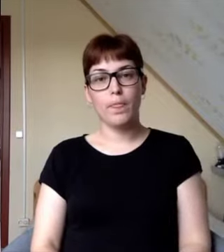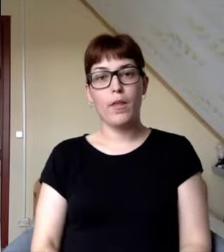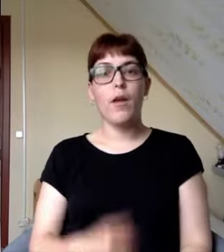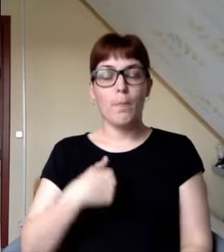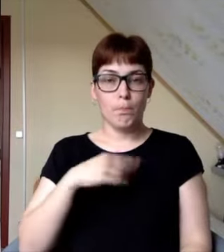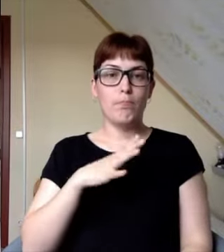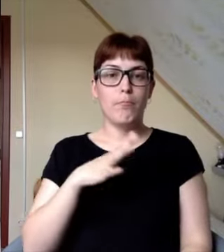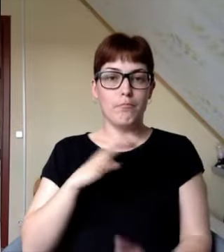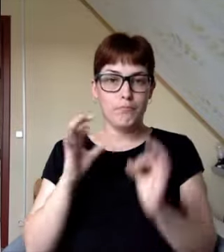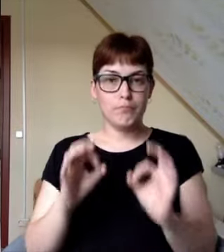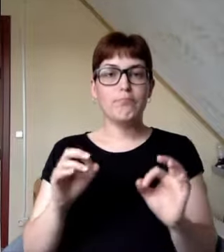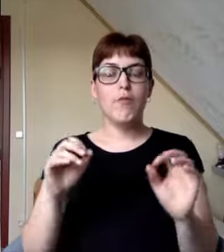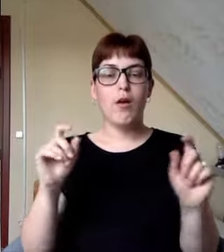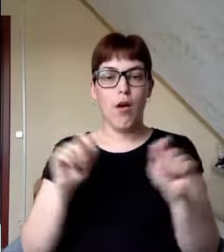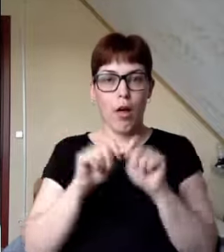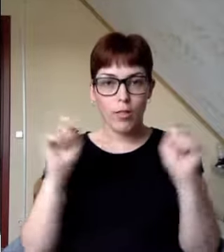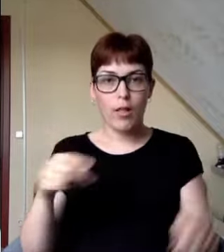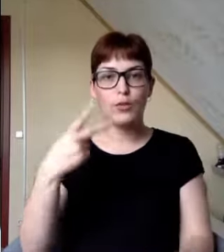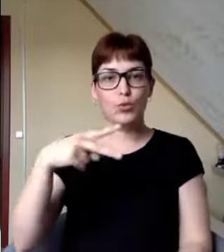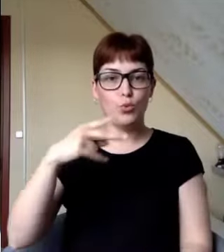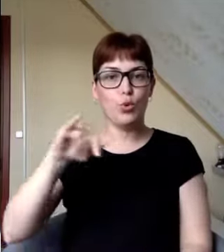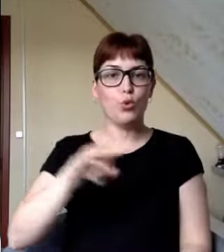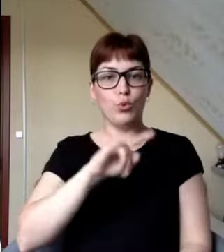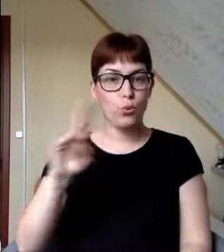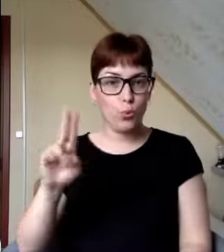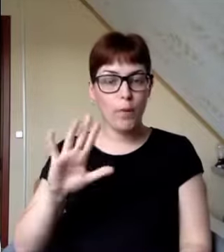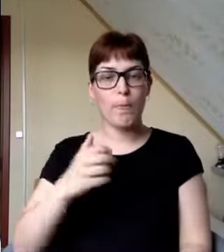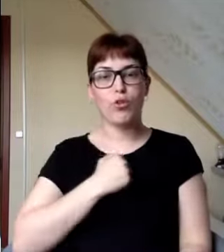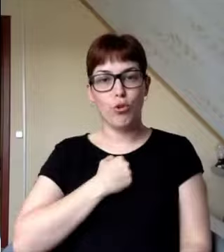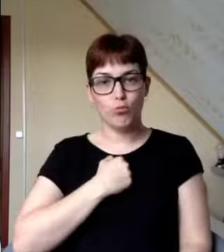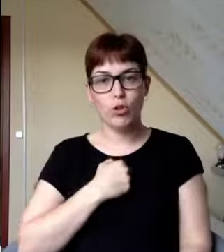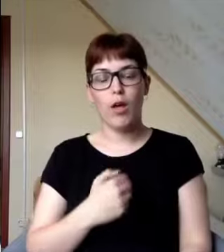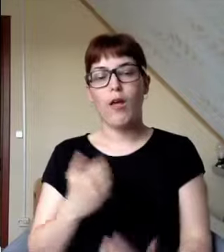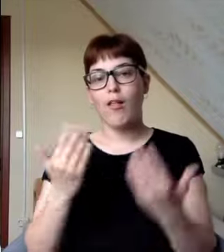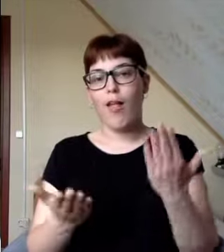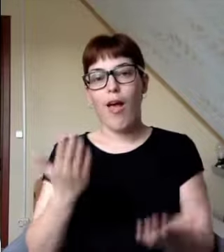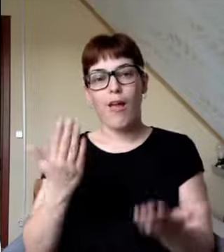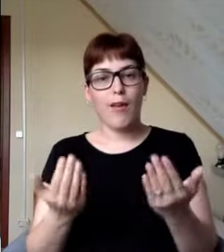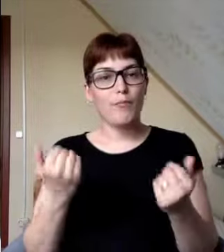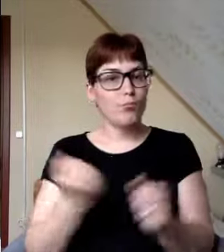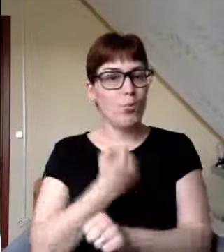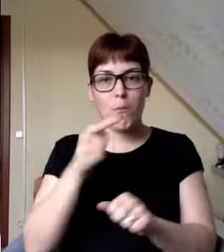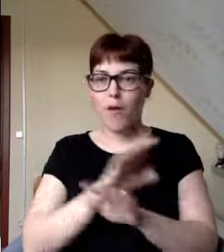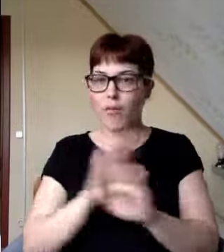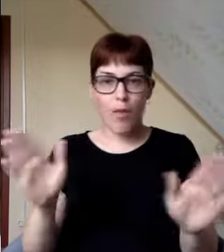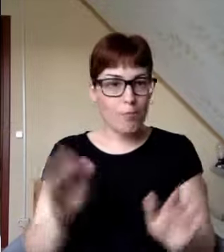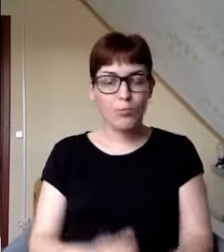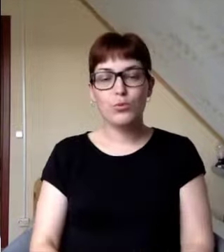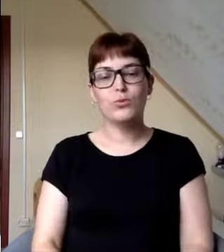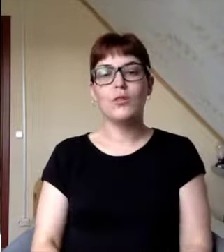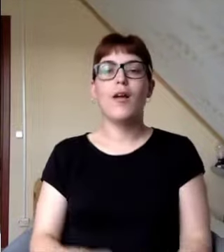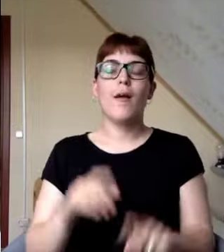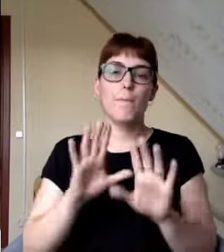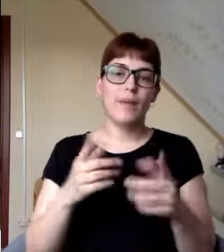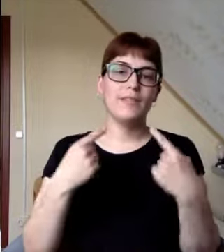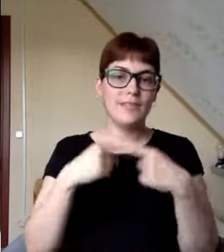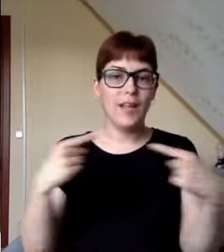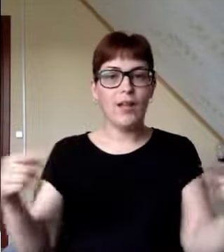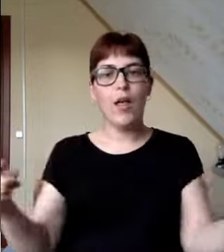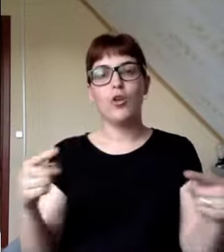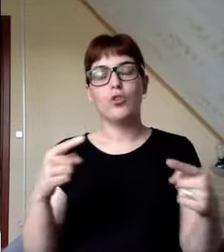Jā, mums bija paredzēts atklāt 20. jūnijā, bet tiemžēl laikam tas nenotiks. Visādi ir